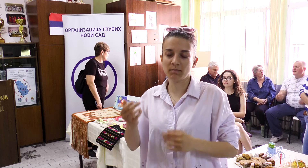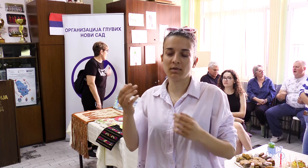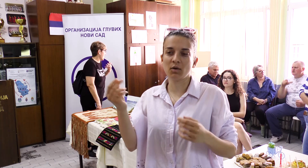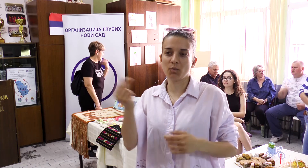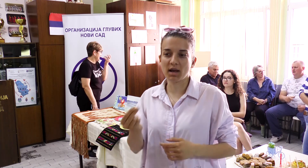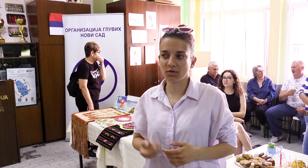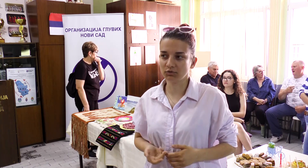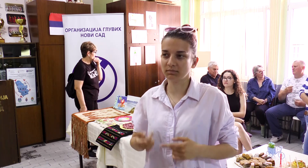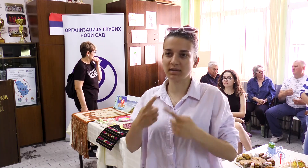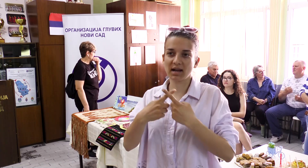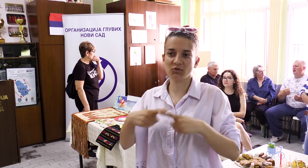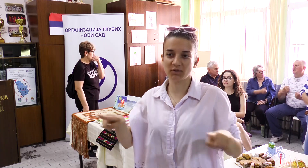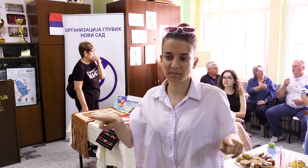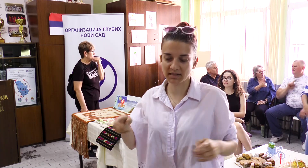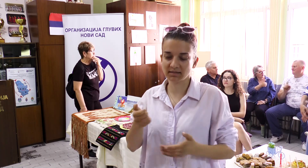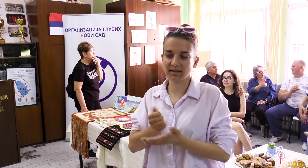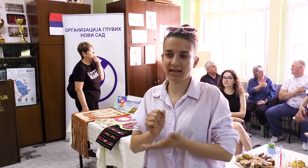rukovodilac likovne